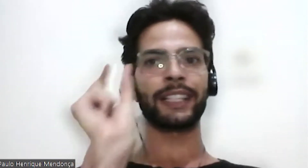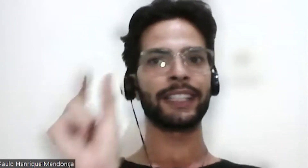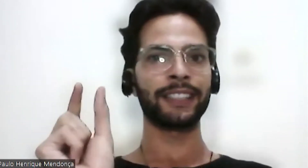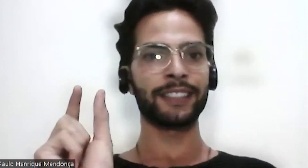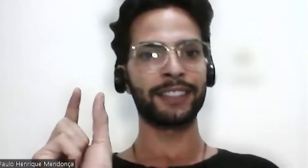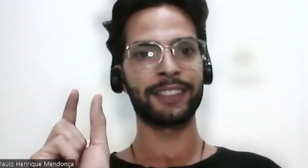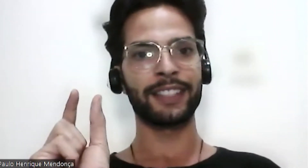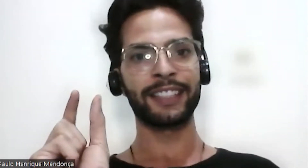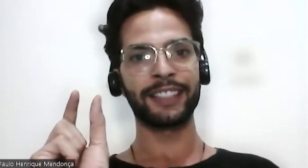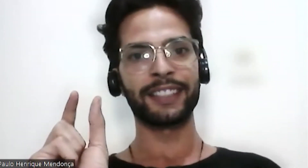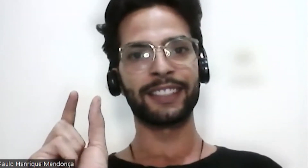ali, né?